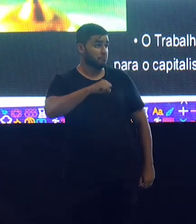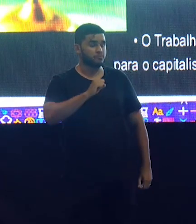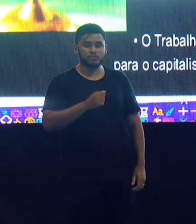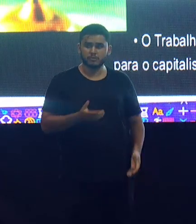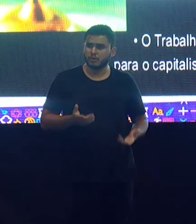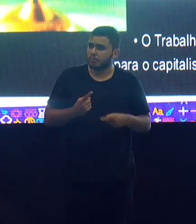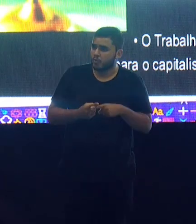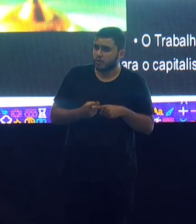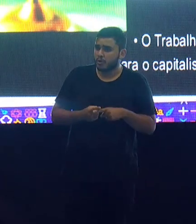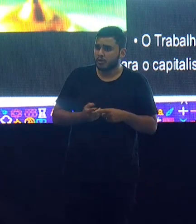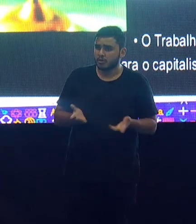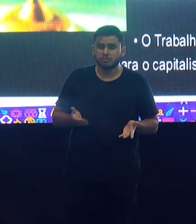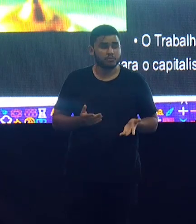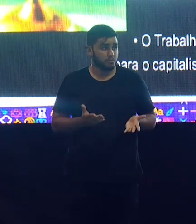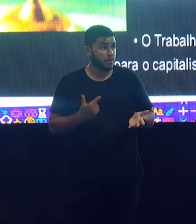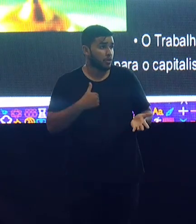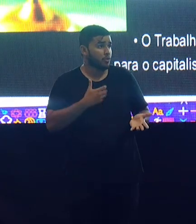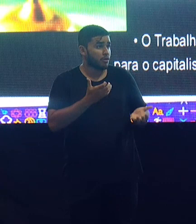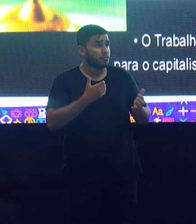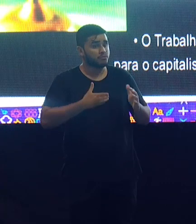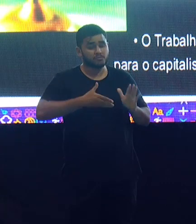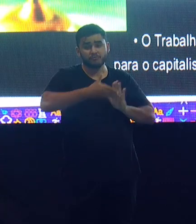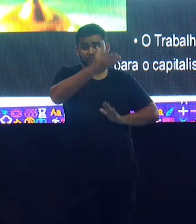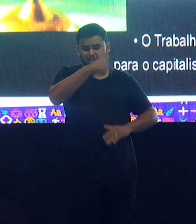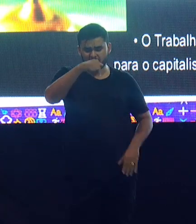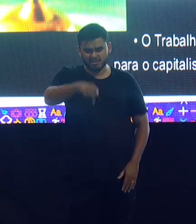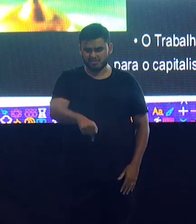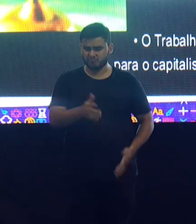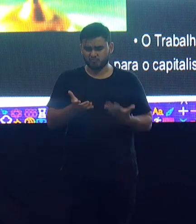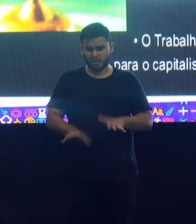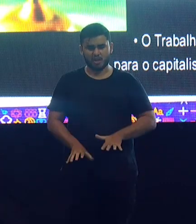cara? Ele: porque esse planeta é uma bosta mesmo.